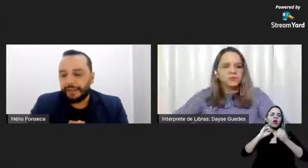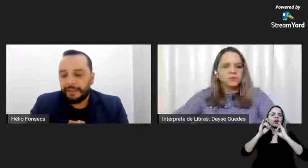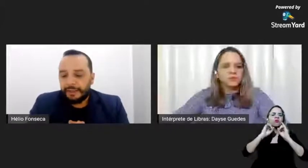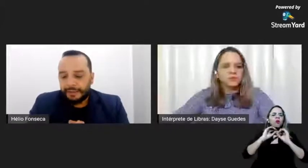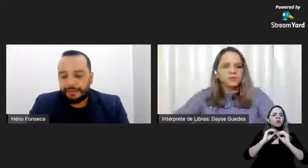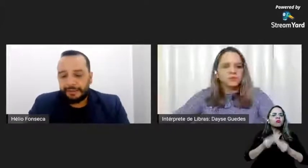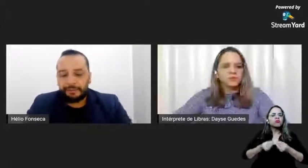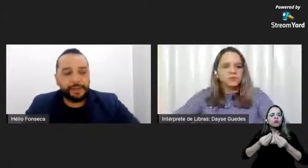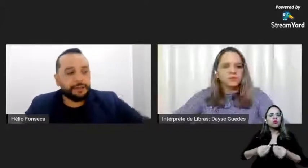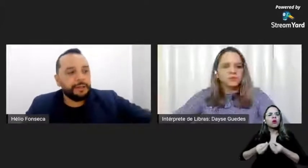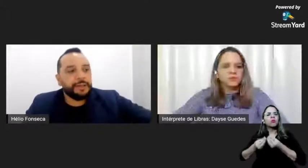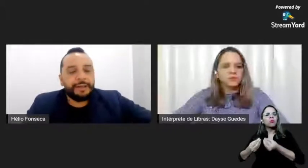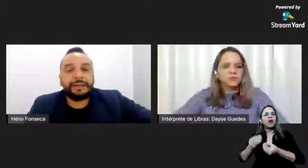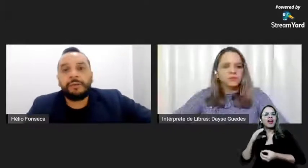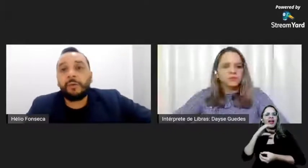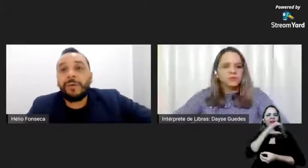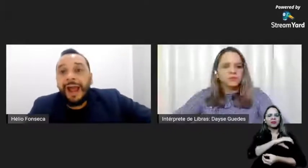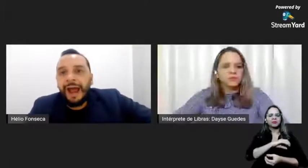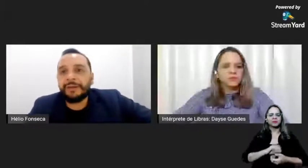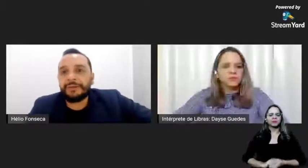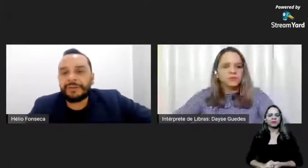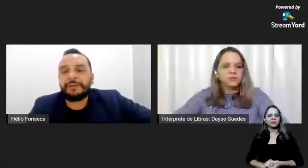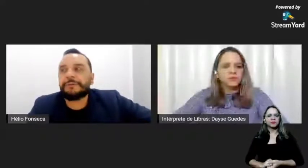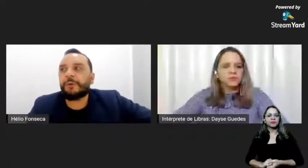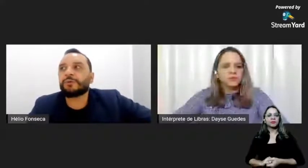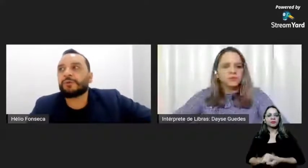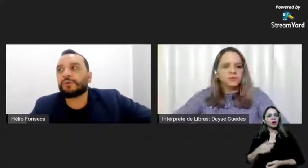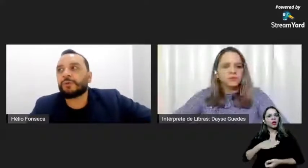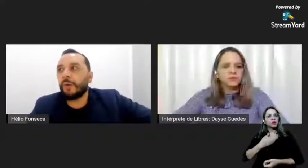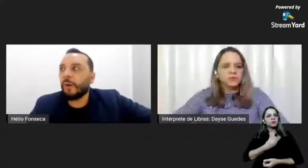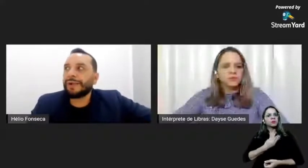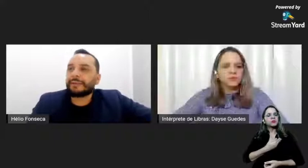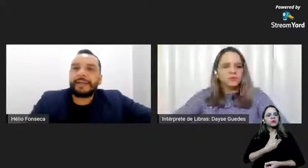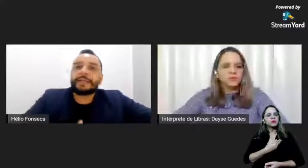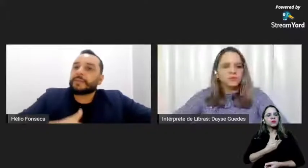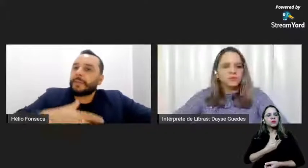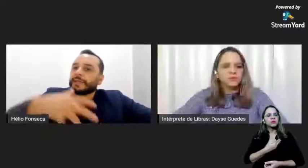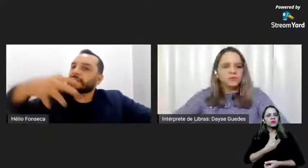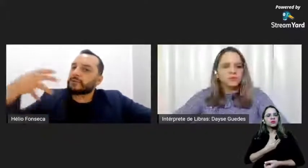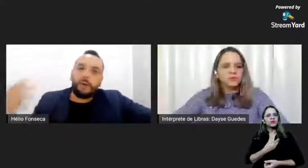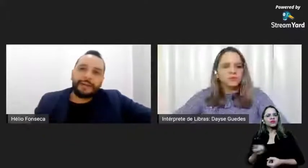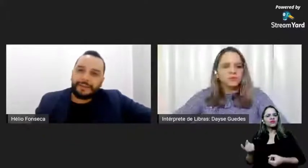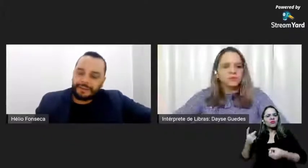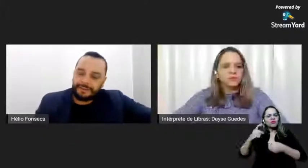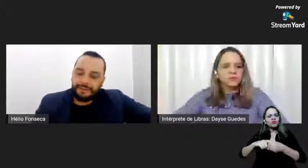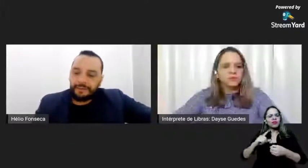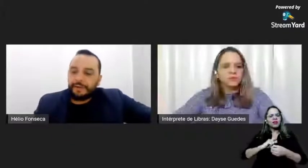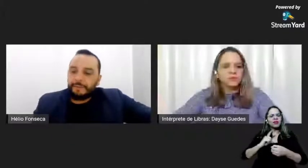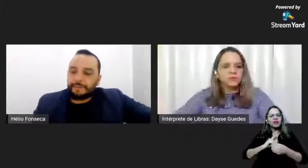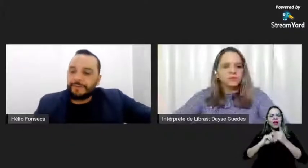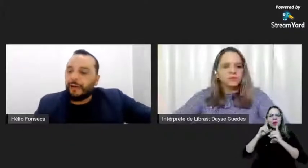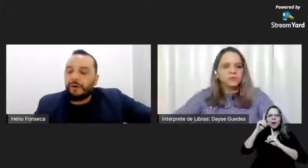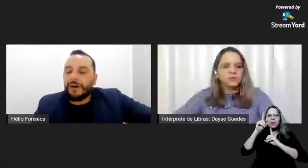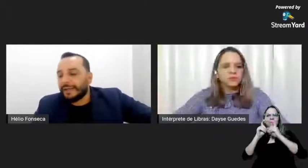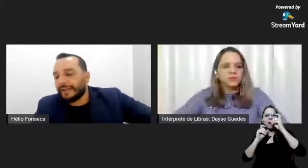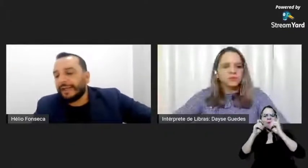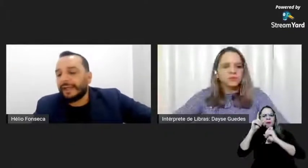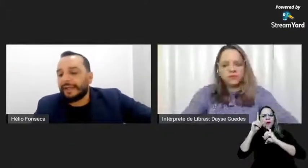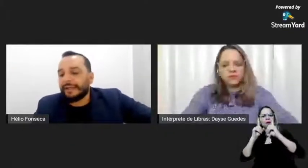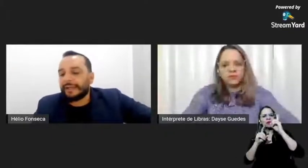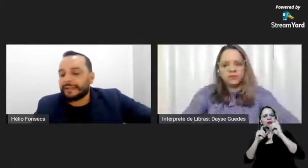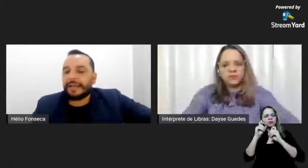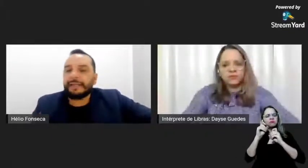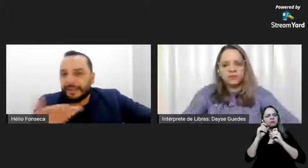como eu falei anteriormente. Então, o Carlos, ele voltou a ter expressões na hora